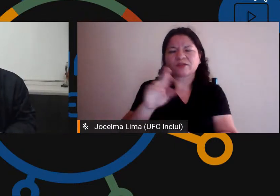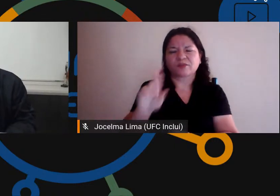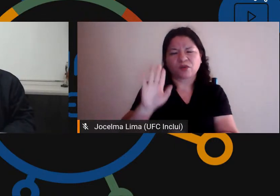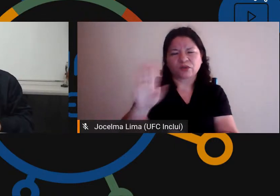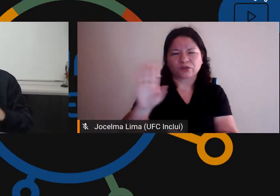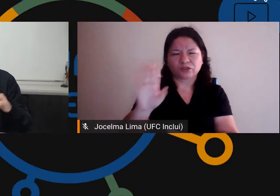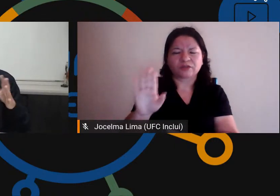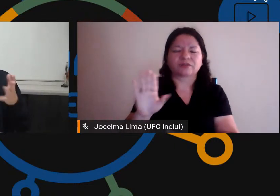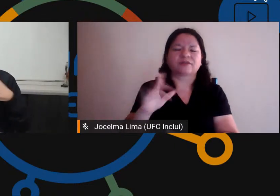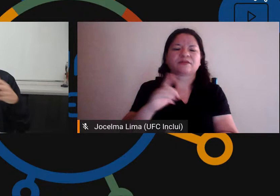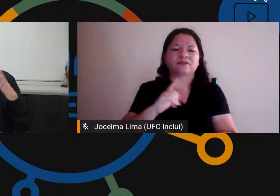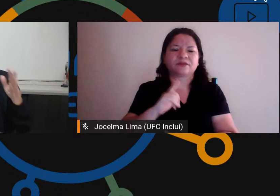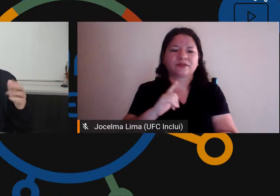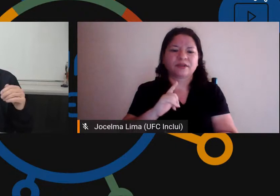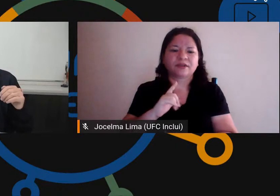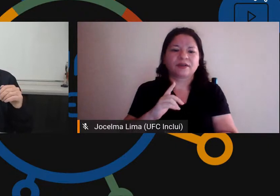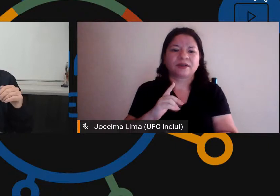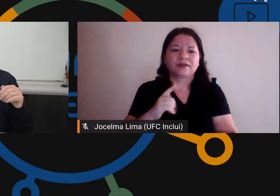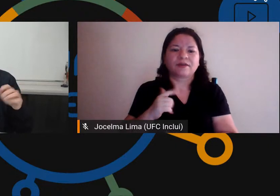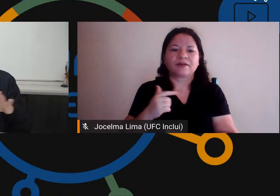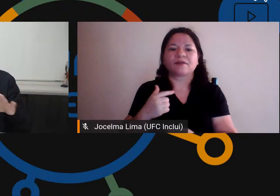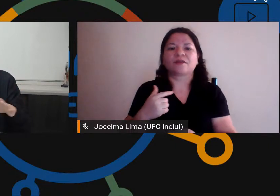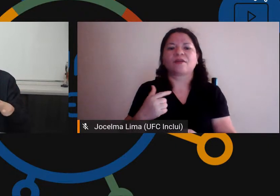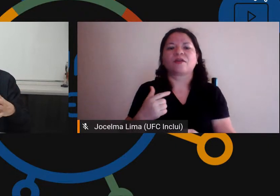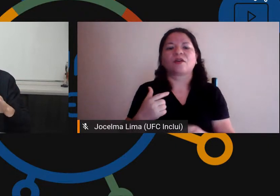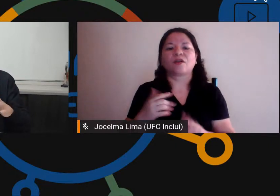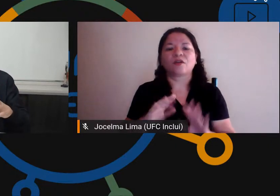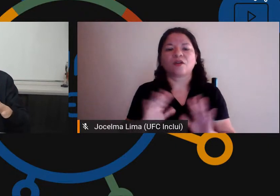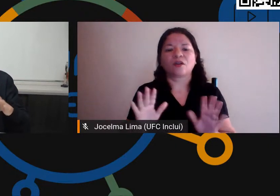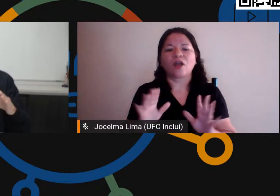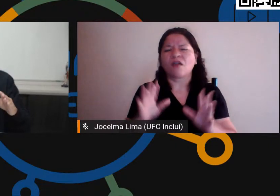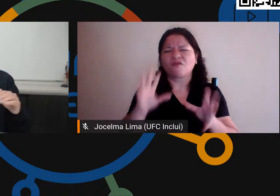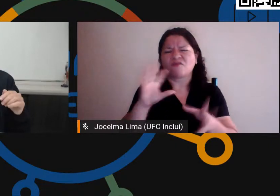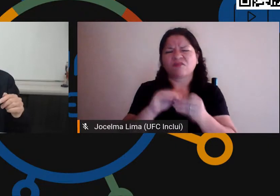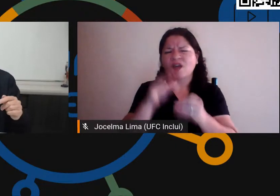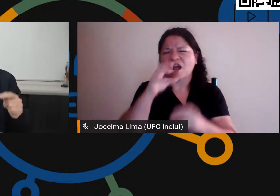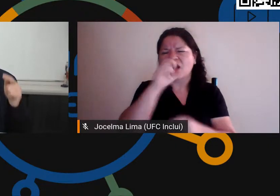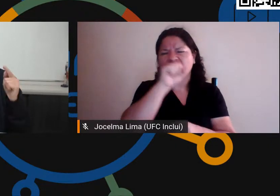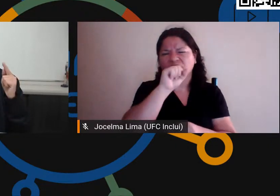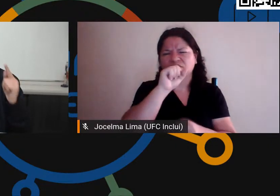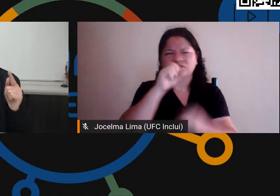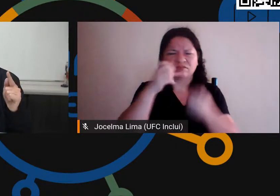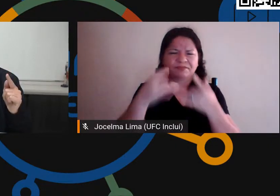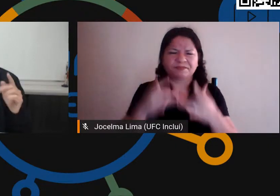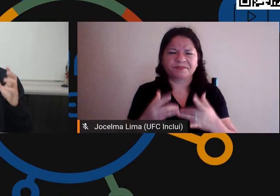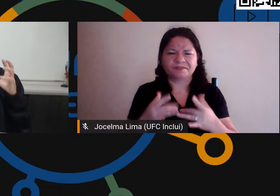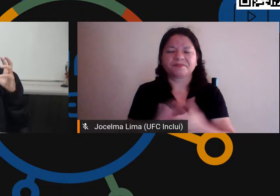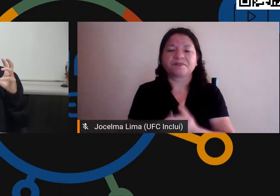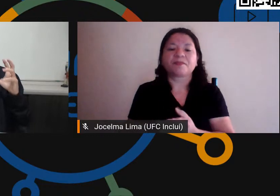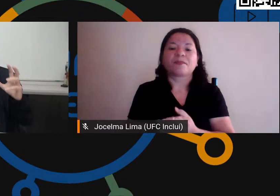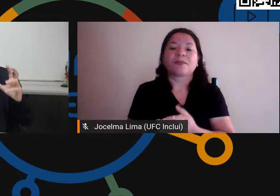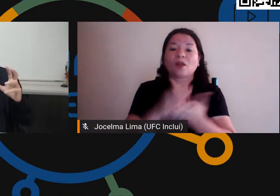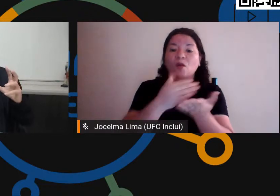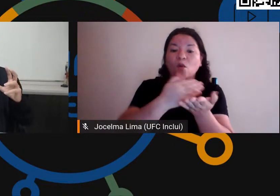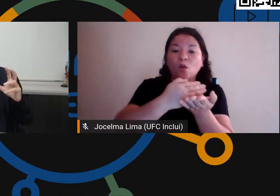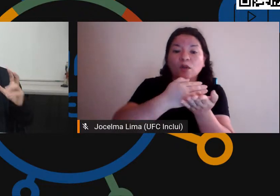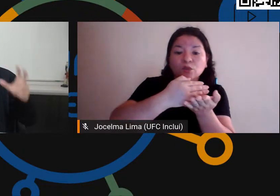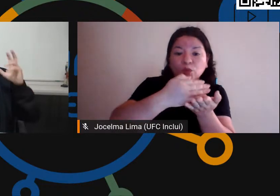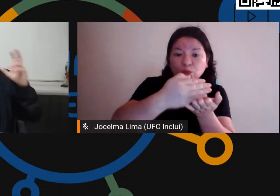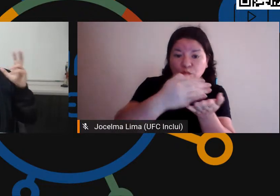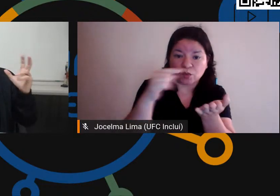20 para as 4. Na minha conta aqui. Então, bem rapidinho, eu digo o seguinte, olha, a introdução, ela tem que